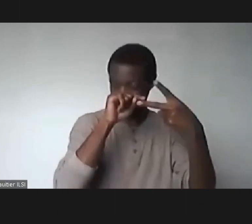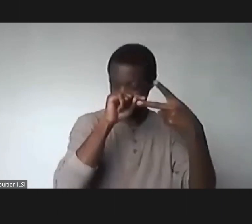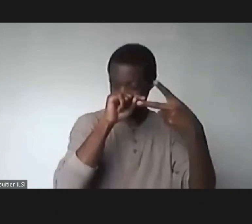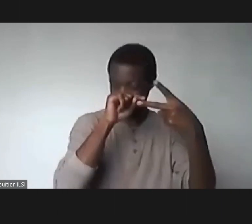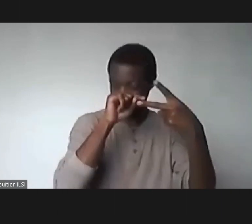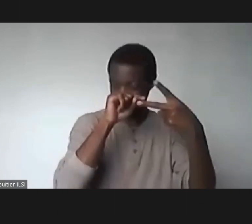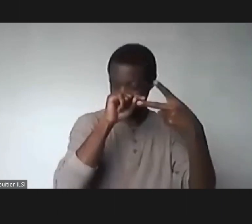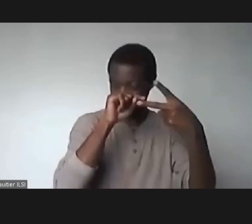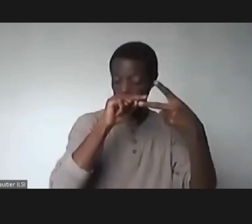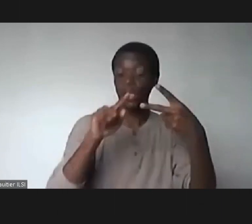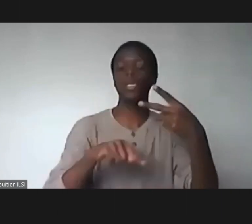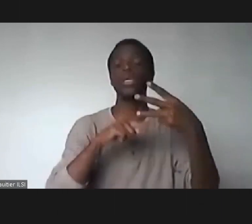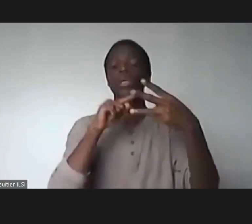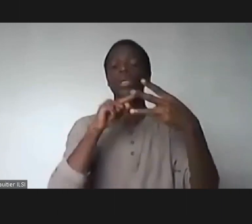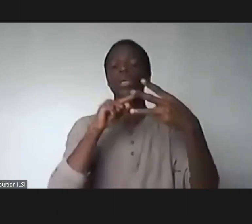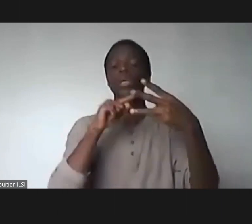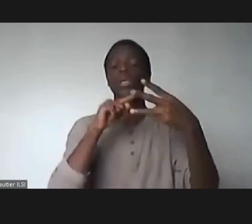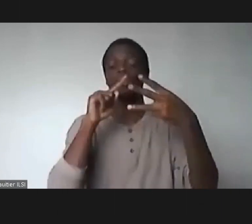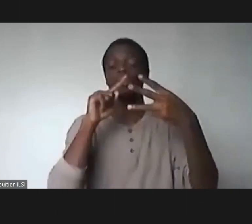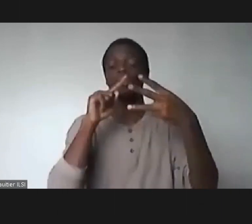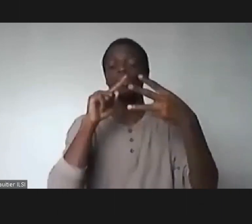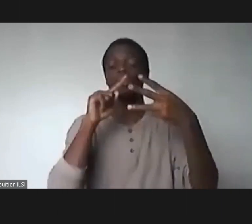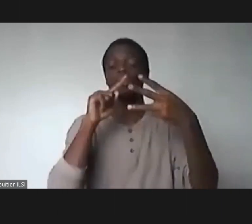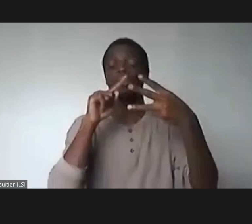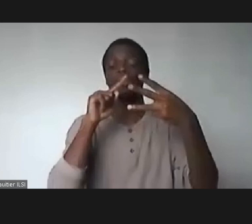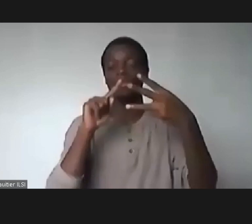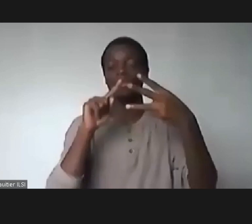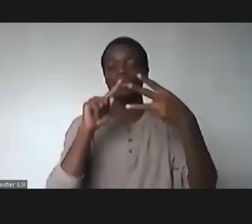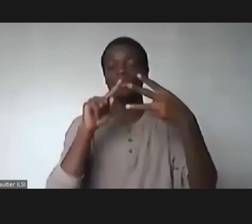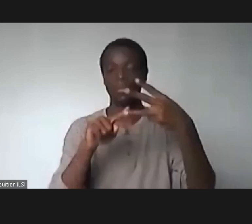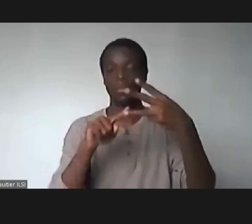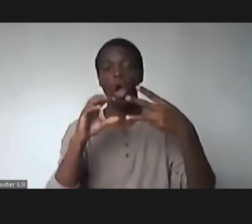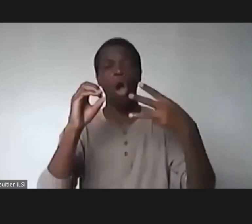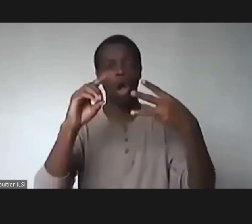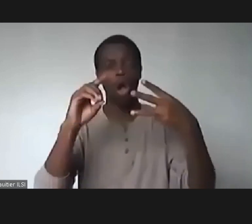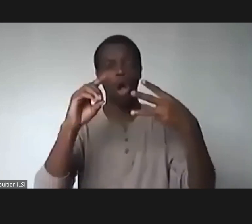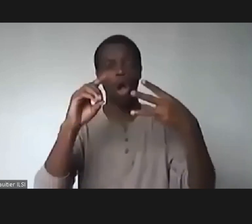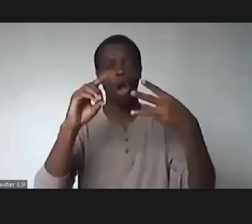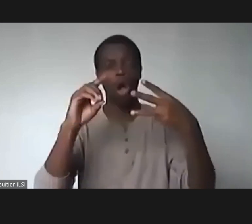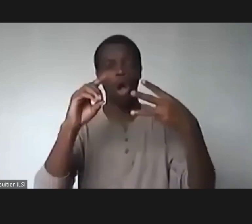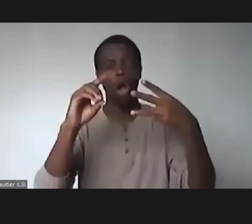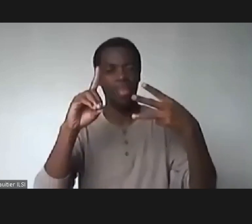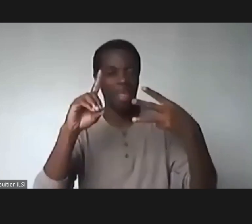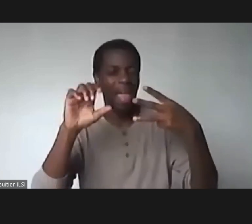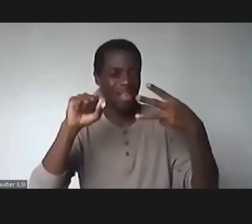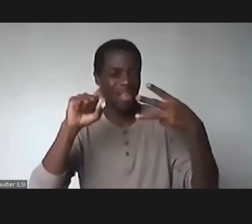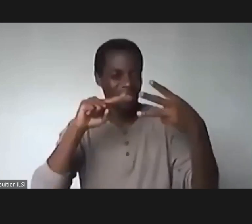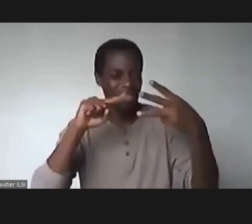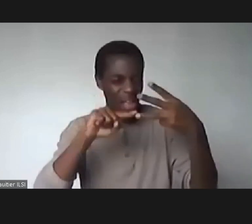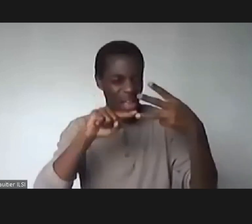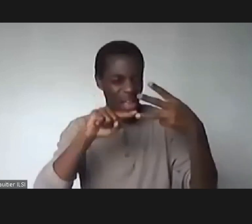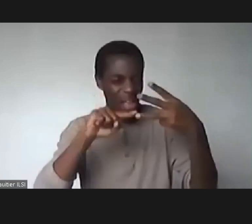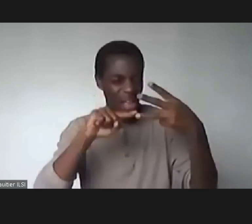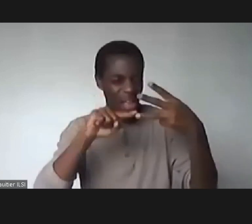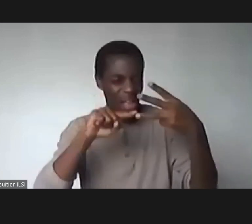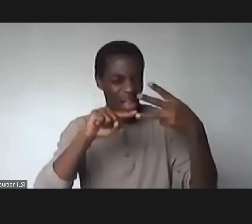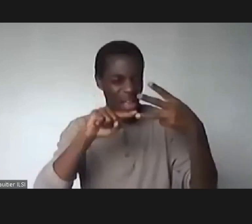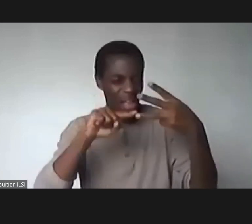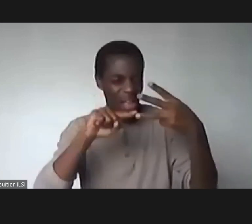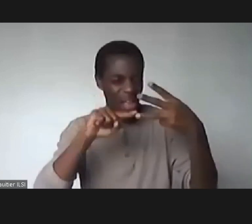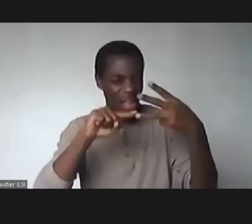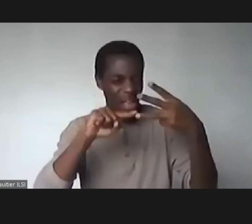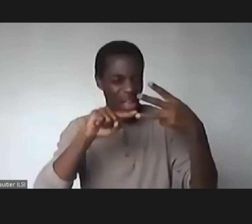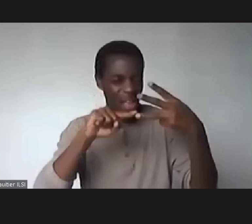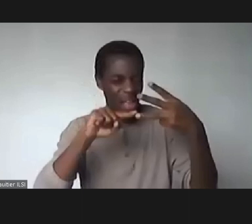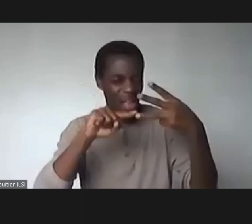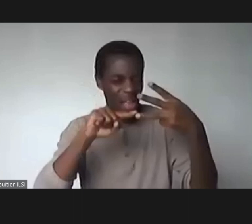se los vamos a compartir y creo que sería oportuno también que ustedes nos hicieran sus comentarios para ver si lo podemos mejorar. Pero creo que es un buen paso,